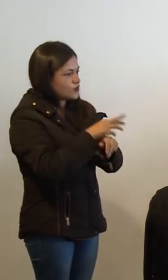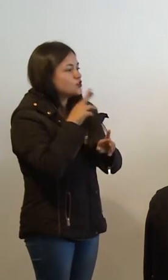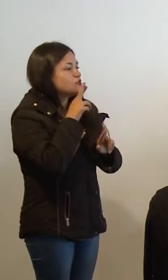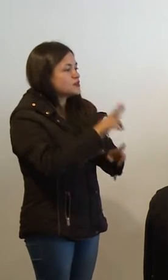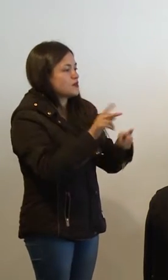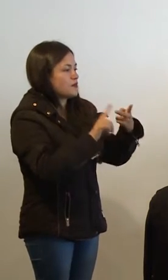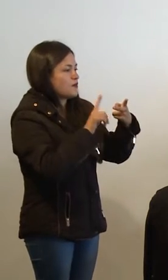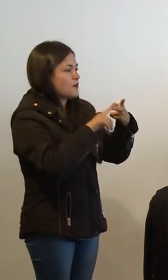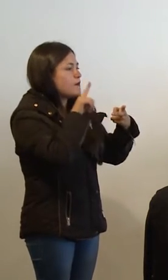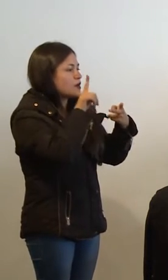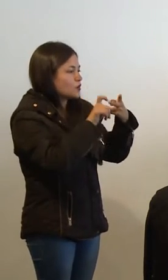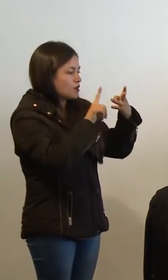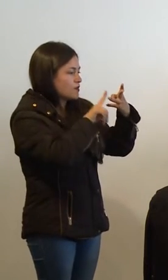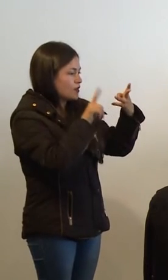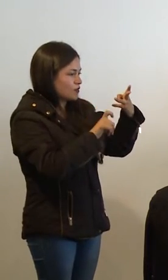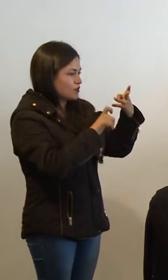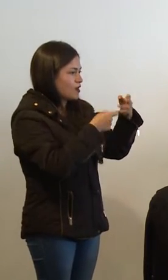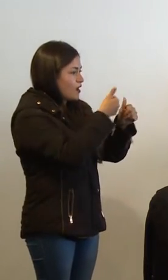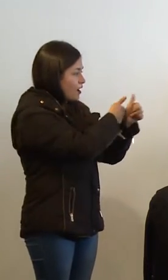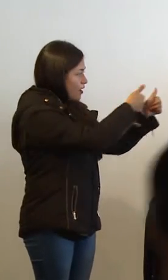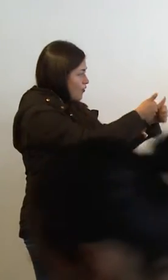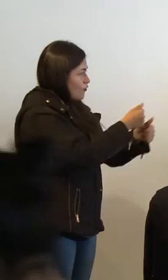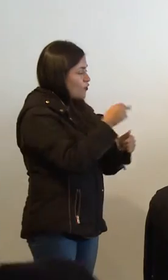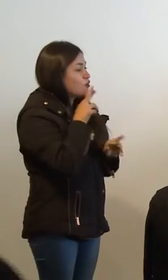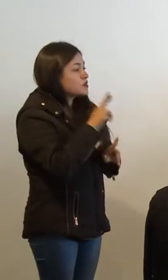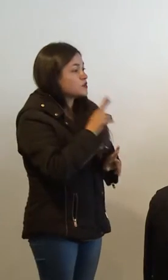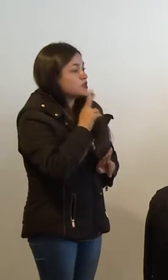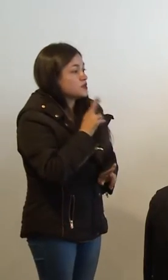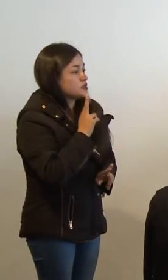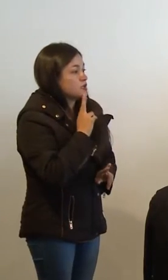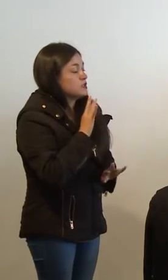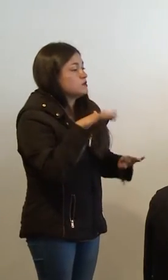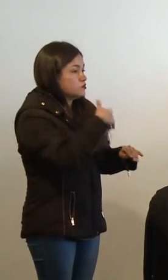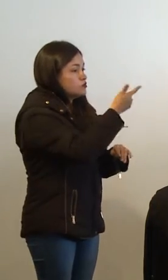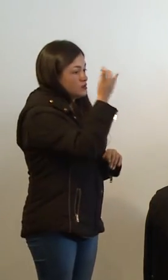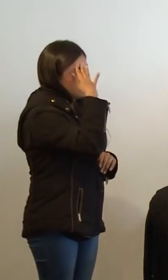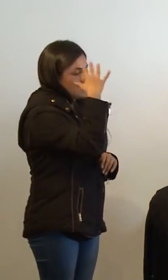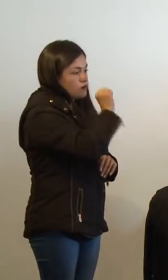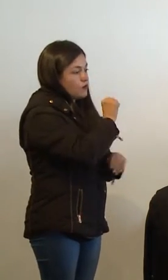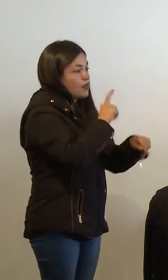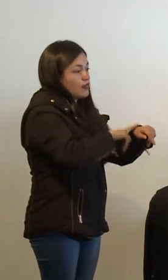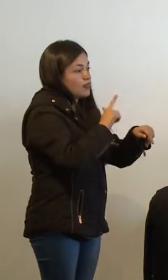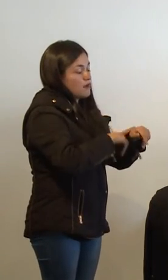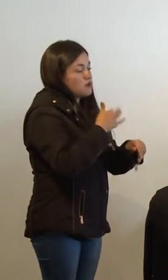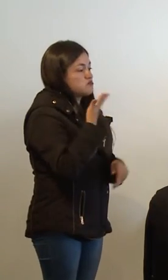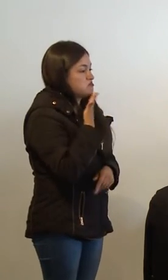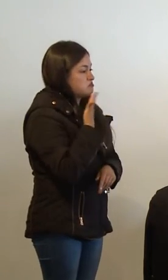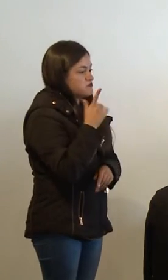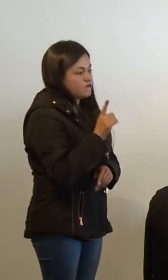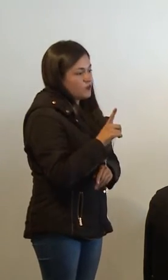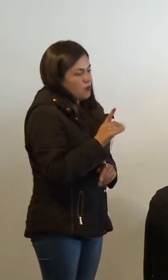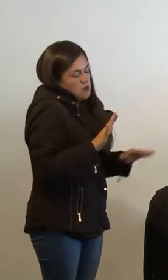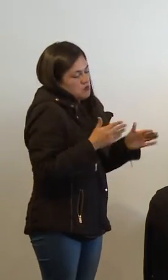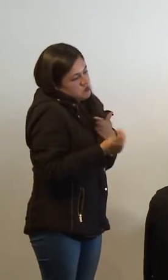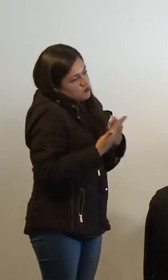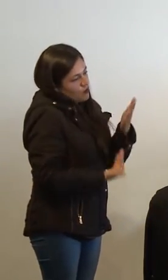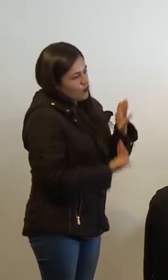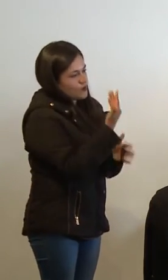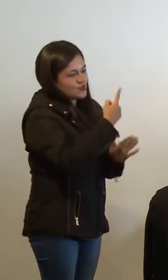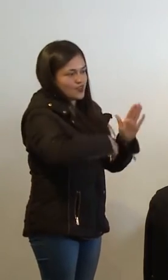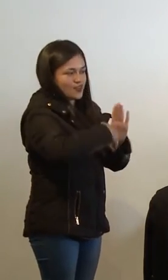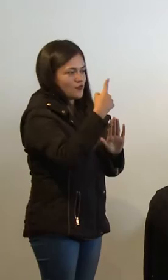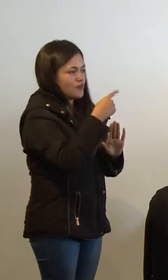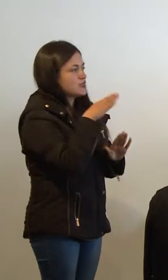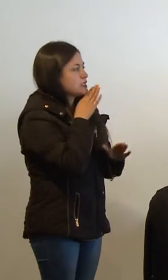a las siguientes dos preguntas. Vamos a ver cómo el tiempo va a ser insuficiente, pero bueno, empecemos de una vez. Entonces, vamos a ir en